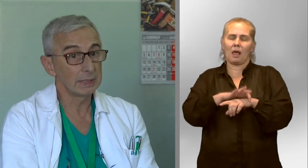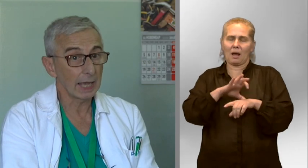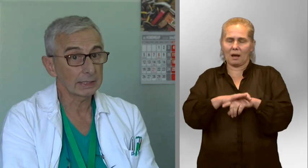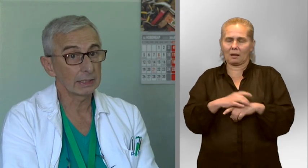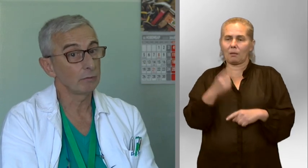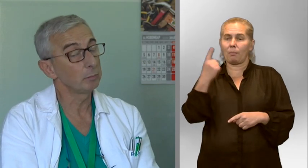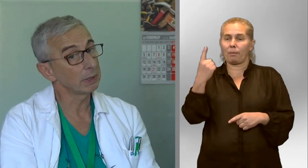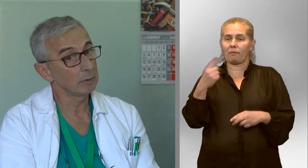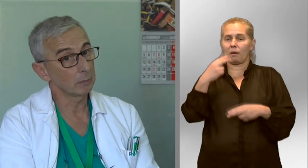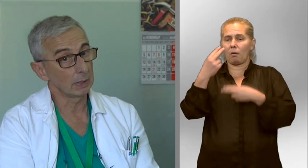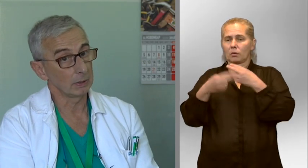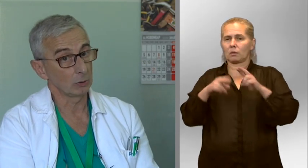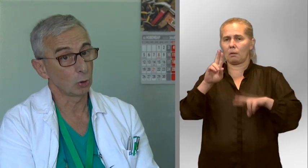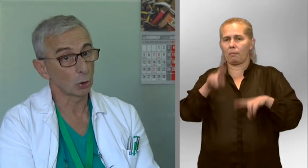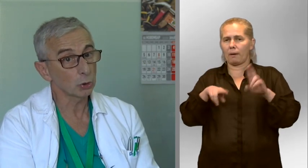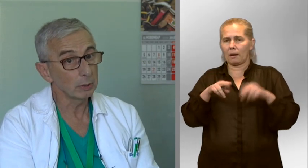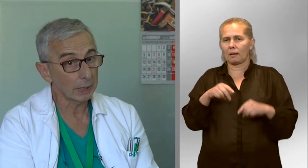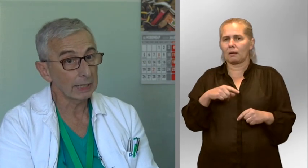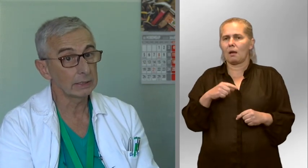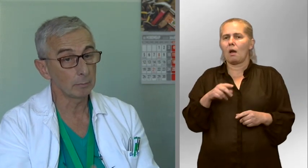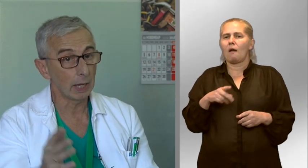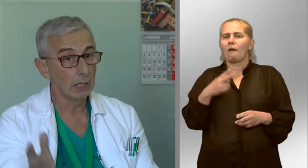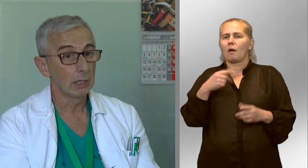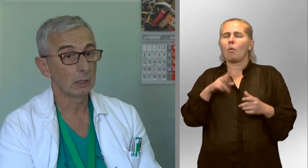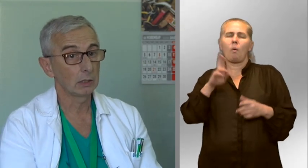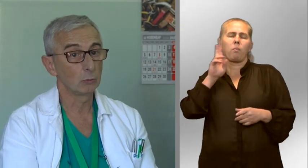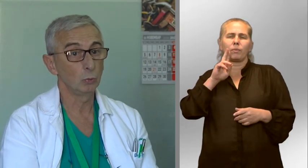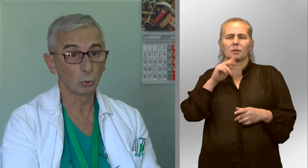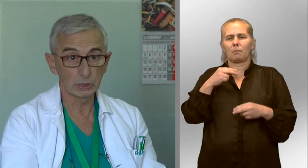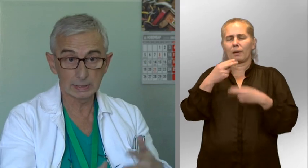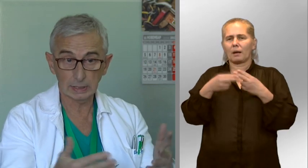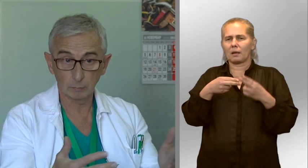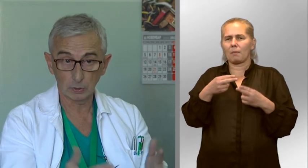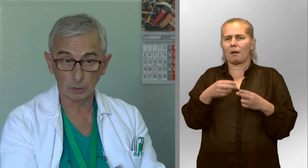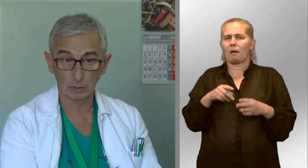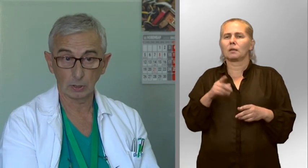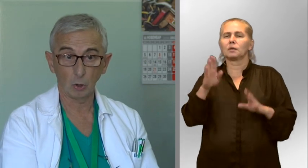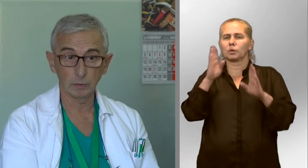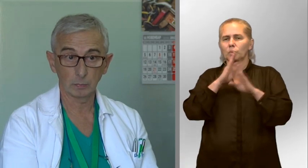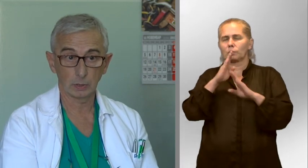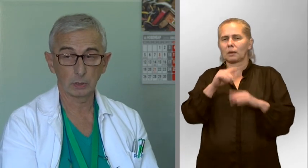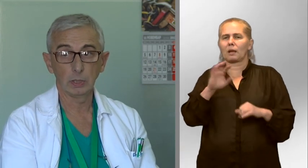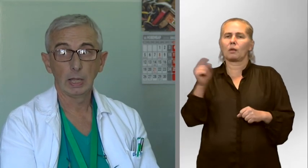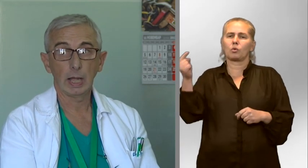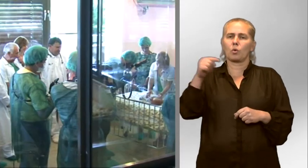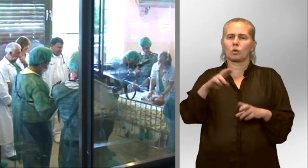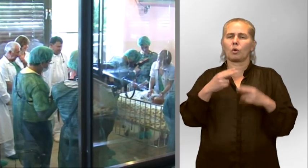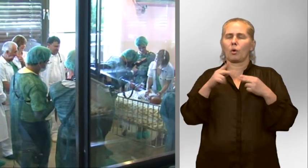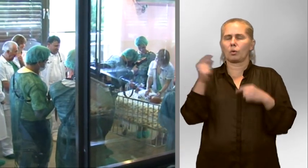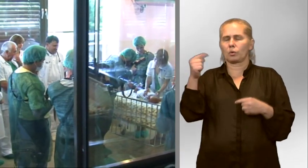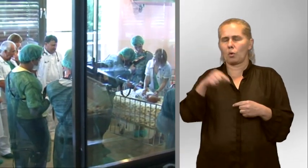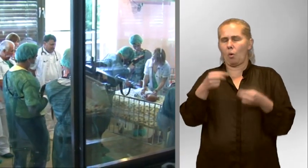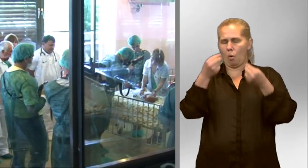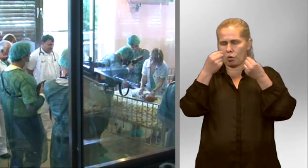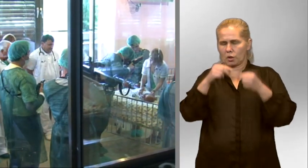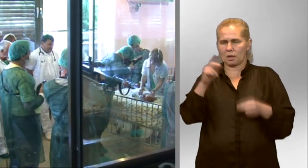odnosno pedijatar na ovim prvim kontrolnim pregledima u rutinskim ovim